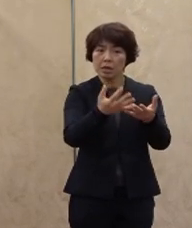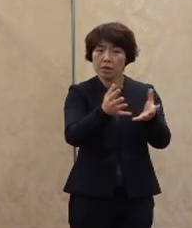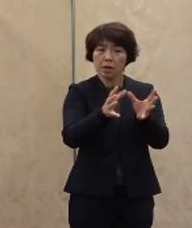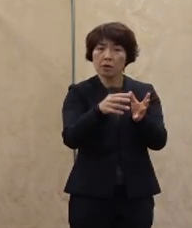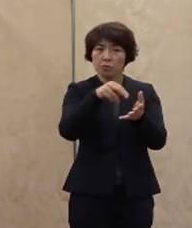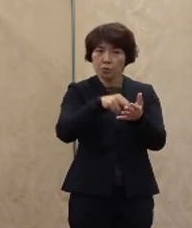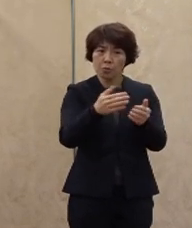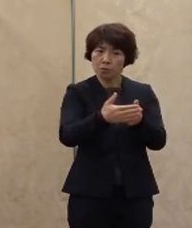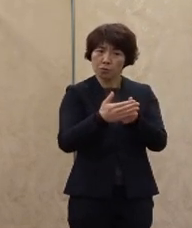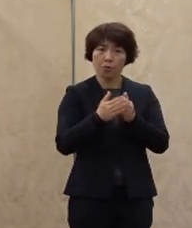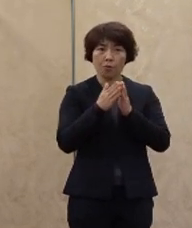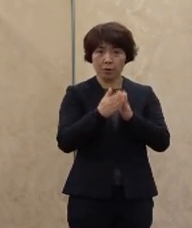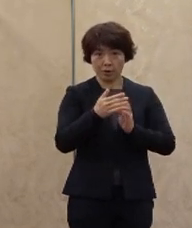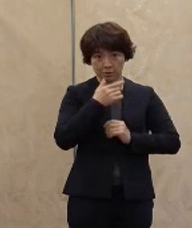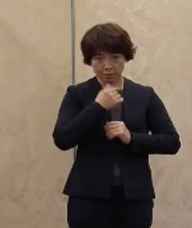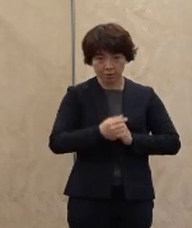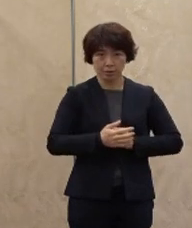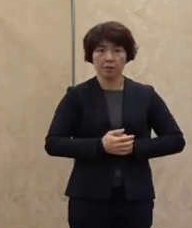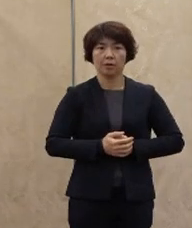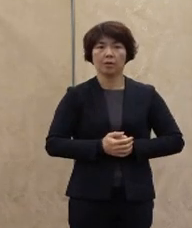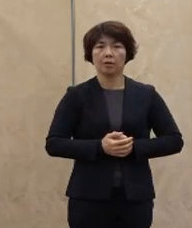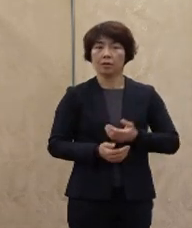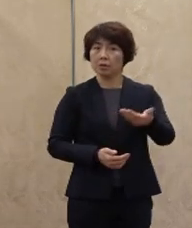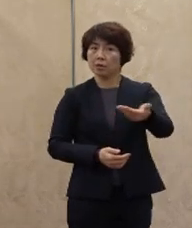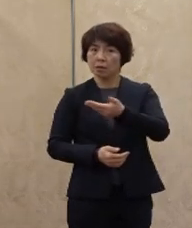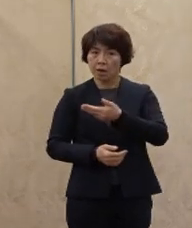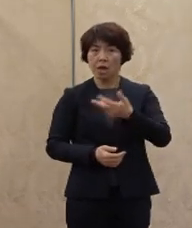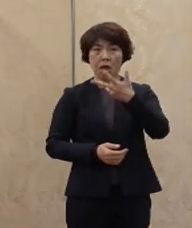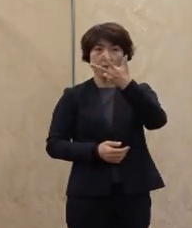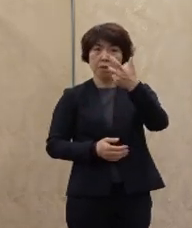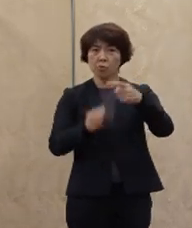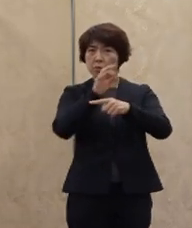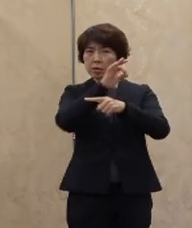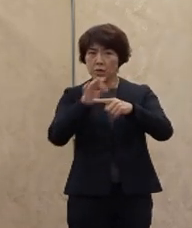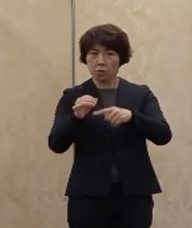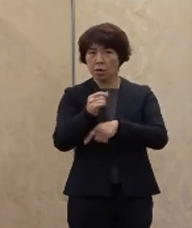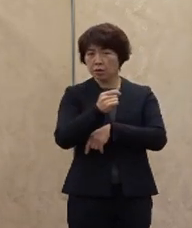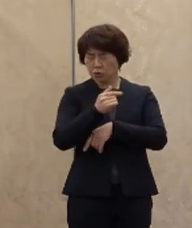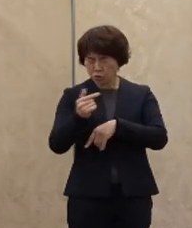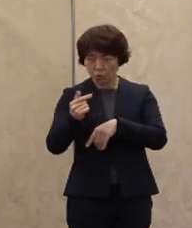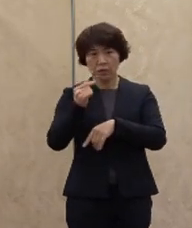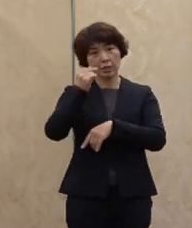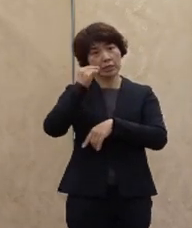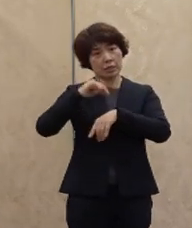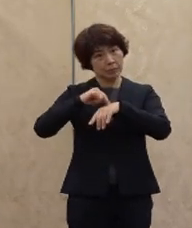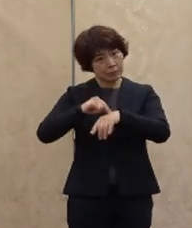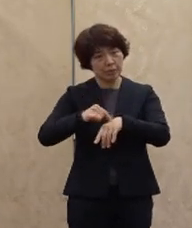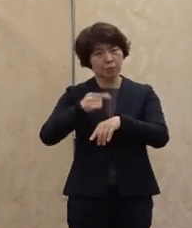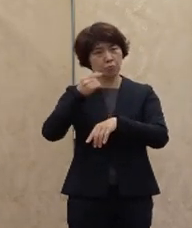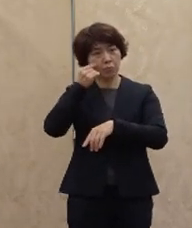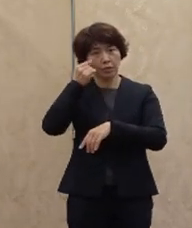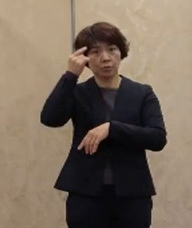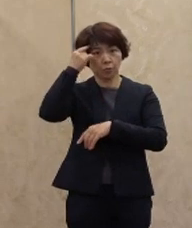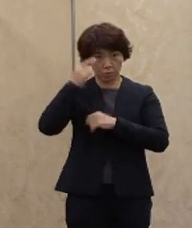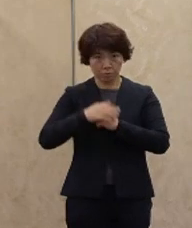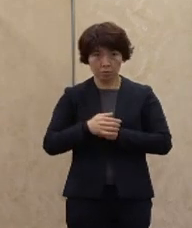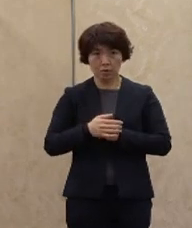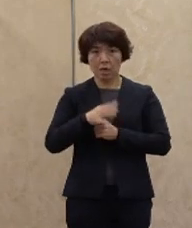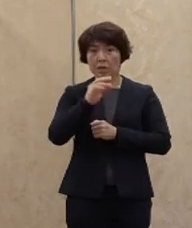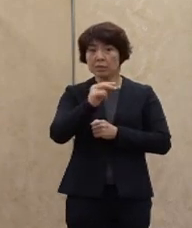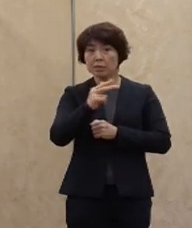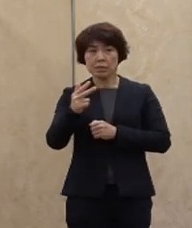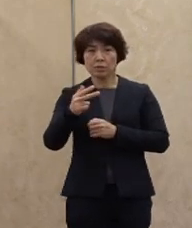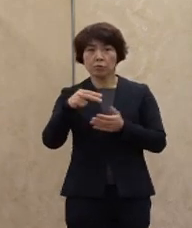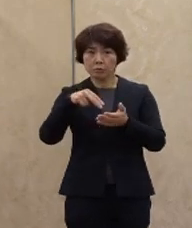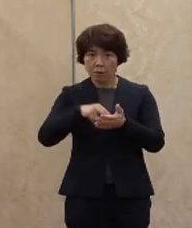というふうに思います。 正直7割、かなり難しい数字だと思うんですけど、そこはでも知事としては やるってい